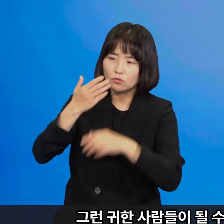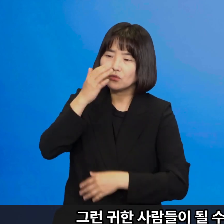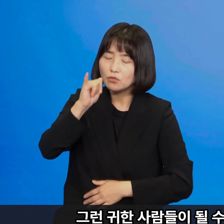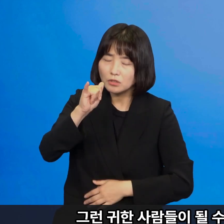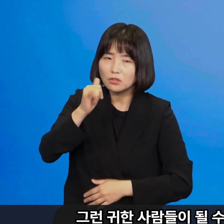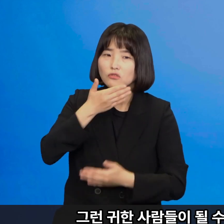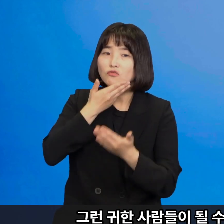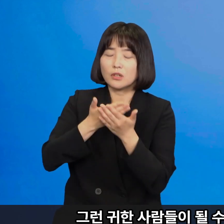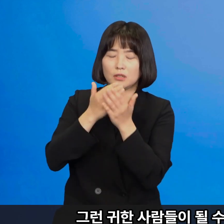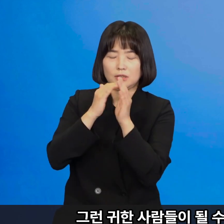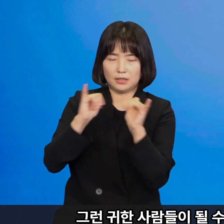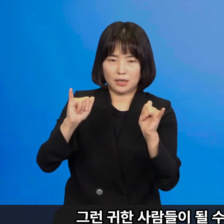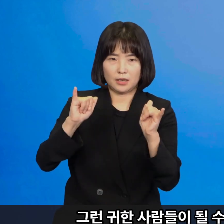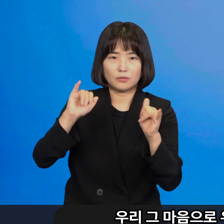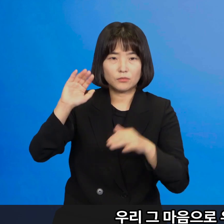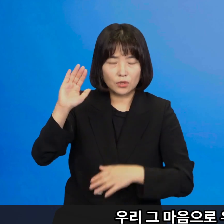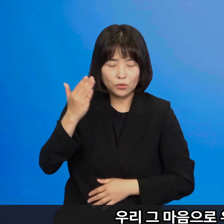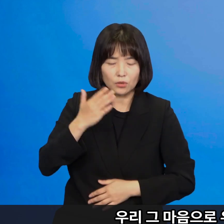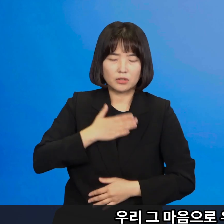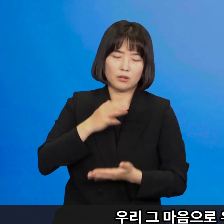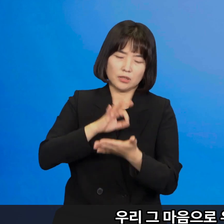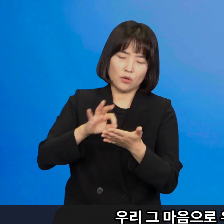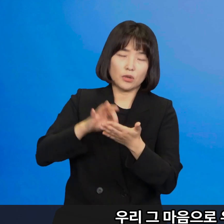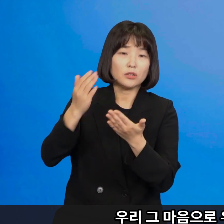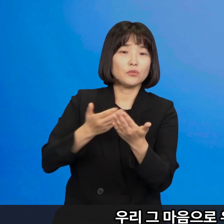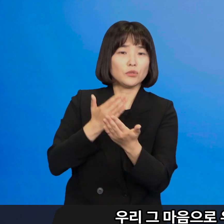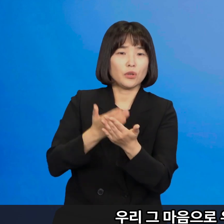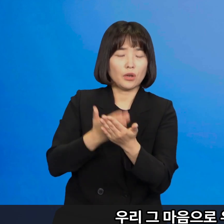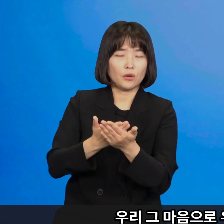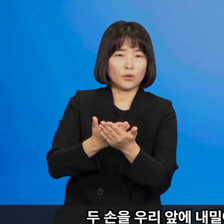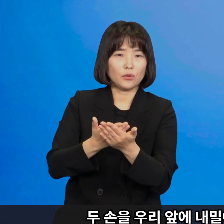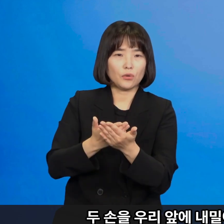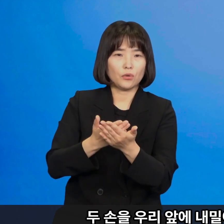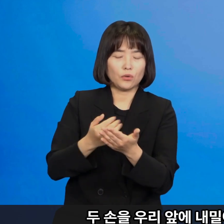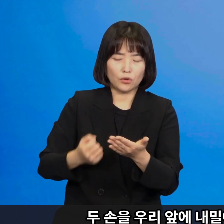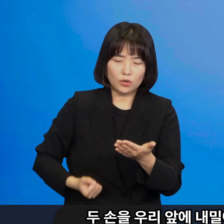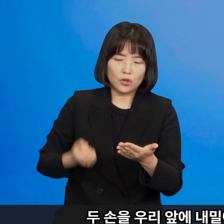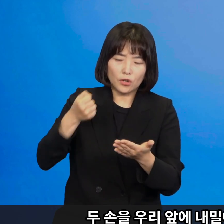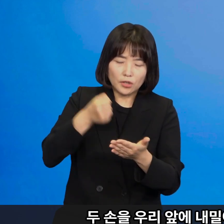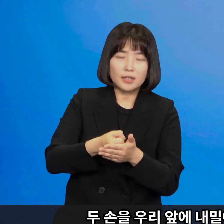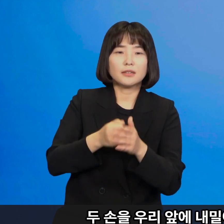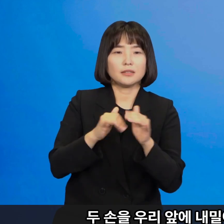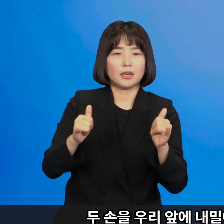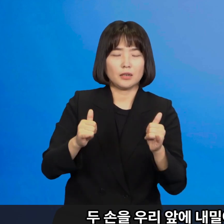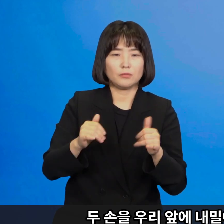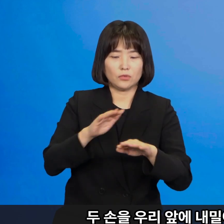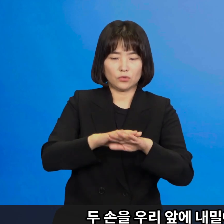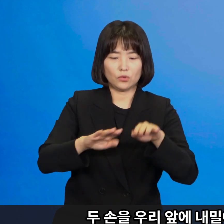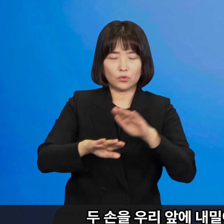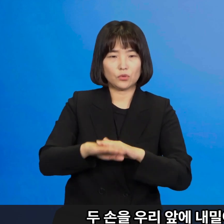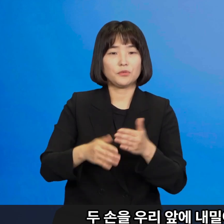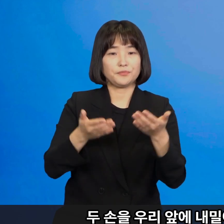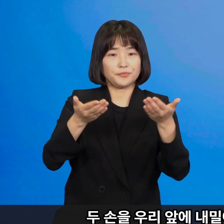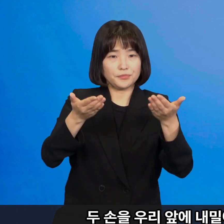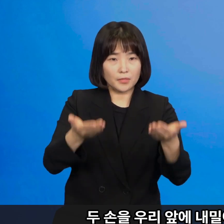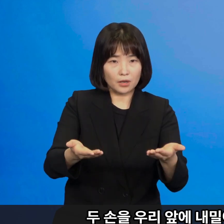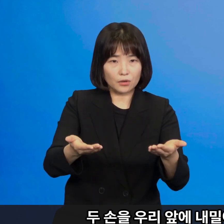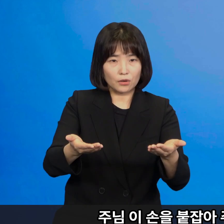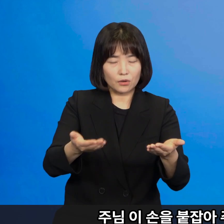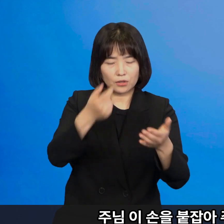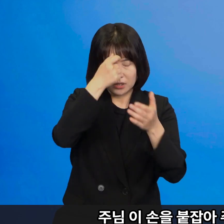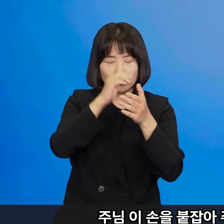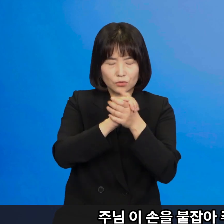될 수 있도록 나를 사용해 달라고 우리 그 마음으로 우리 결단하신 분들은 두 손을 우리 앞에 내밀어 기도했으면